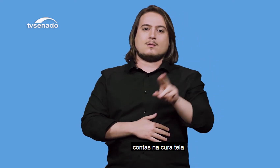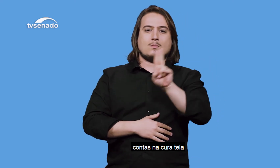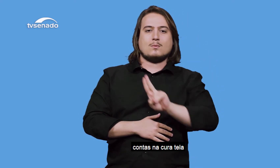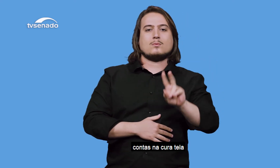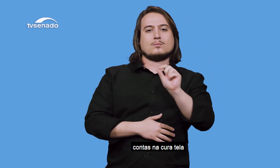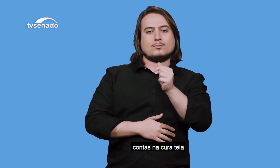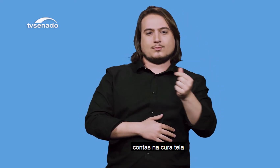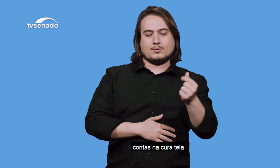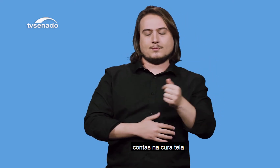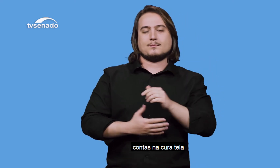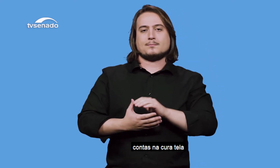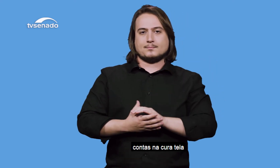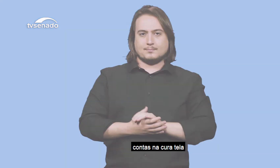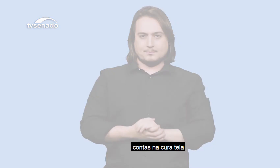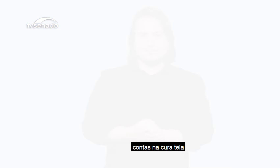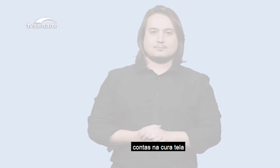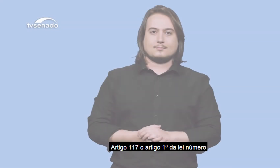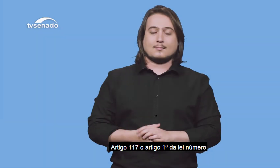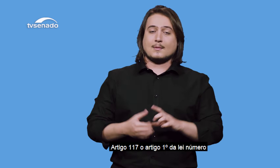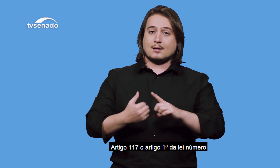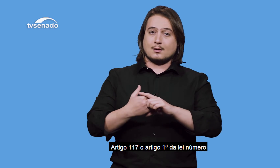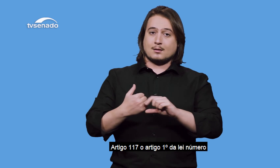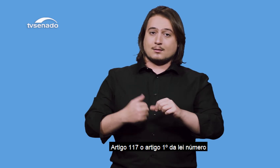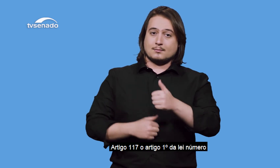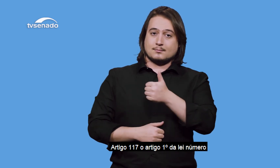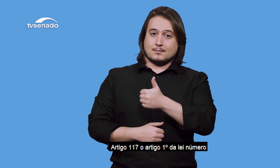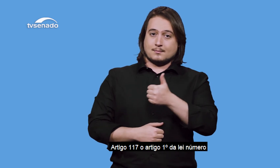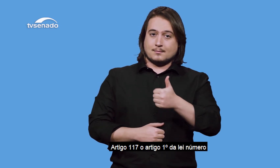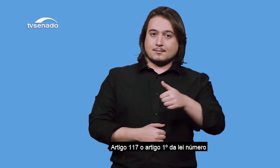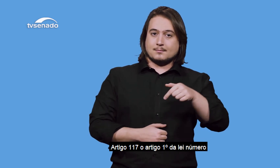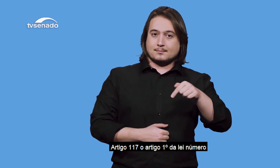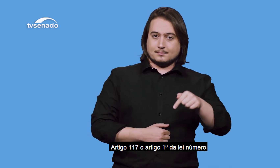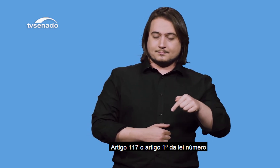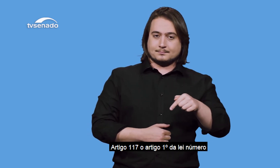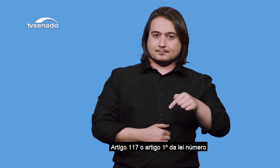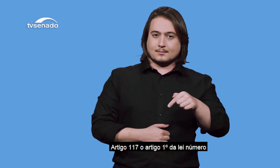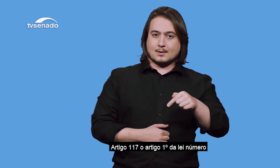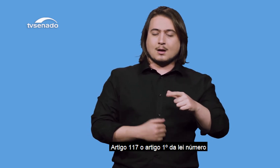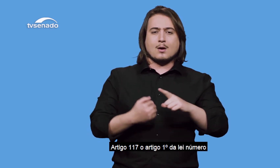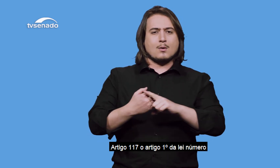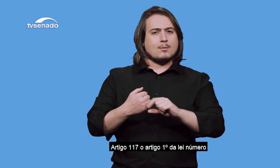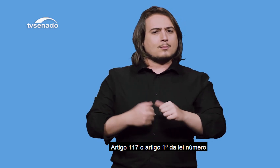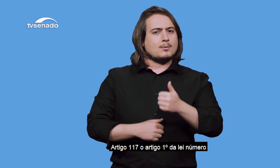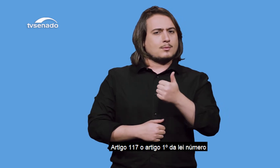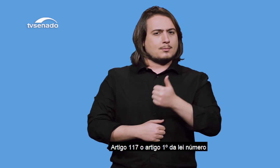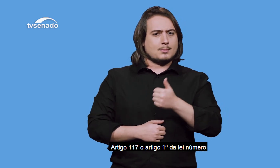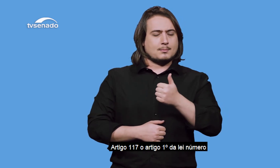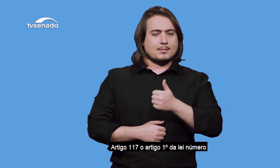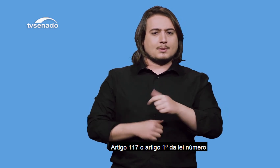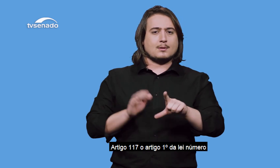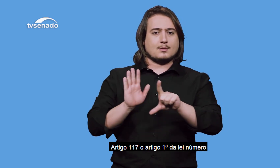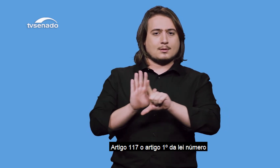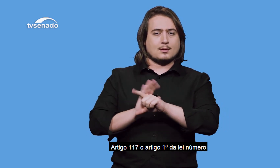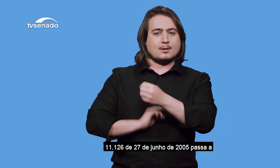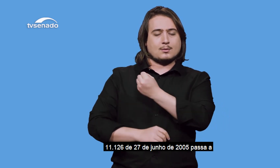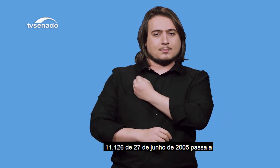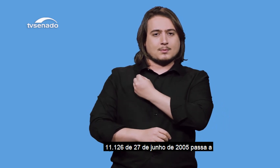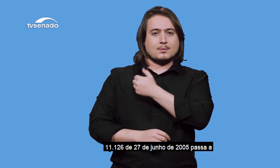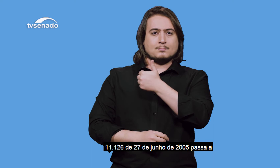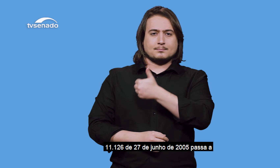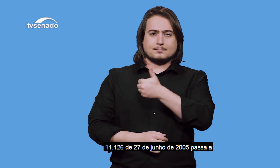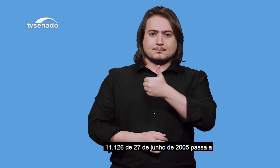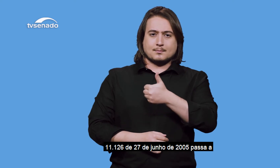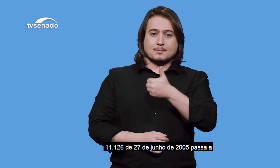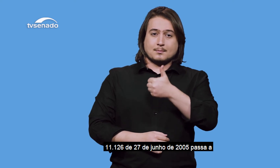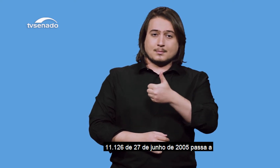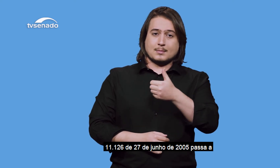tela o artigo 117 o artigo 1º da lei número 11.196